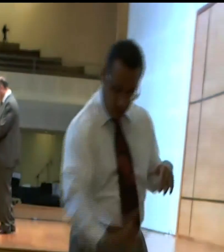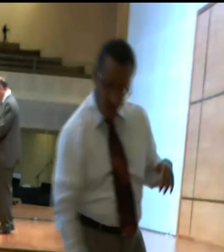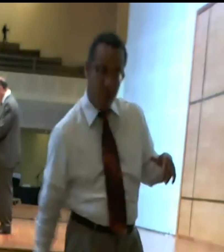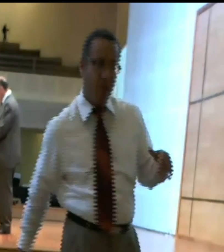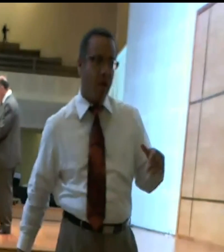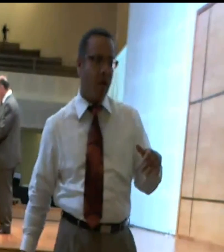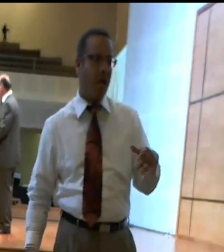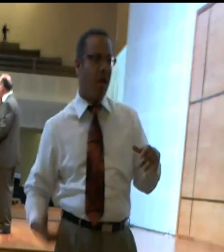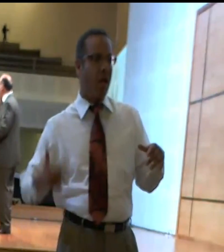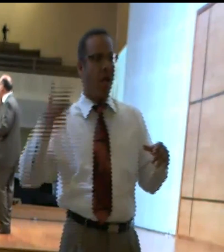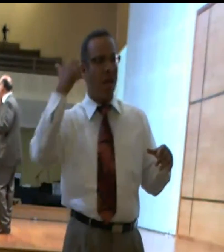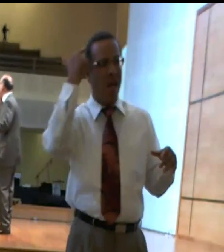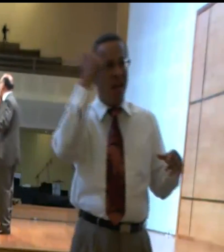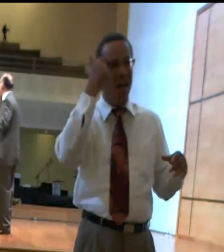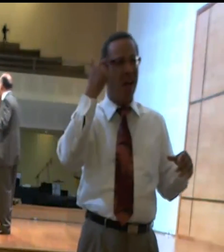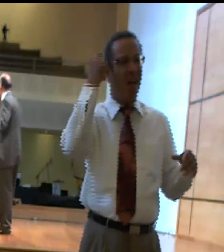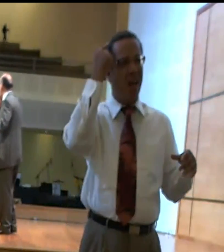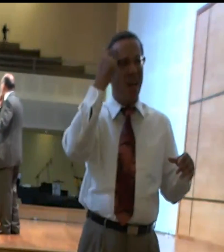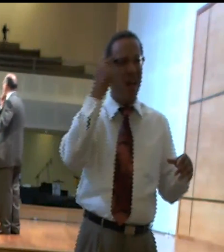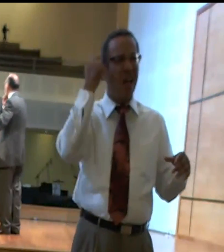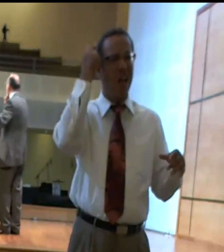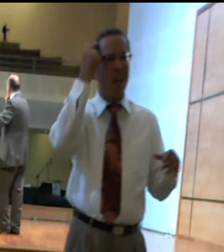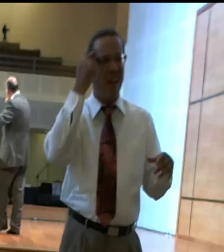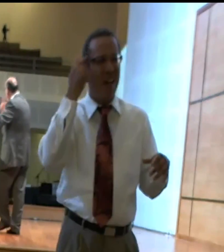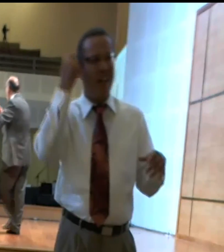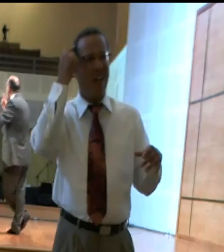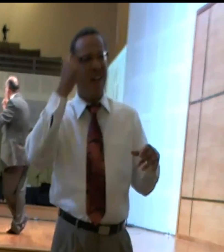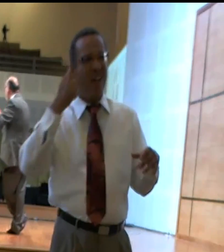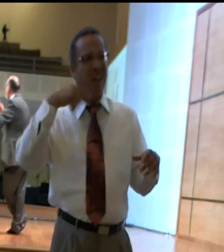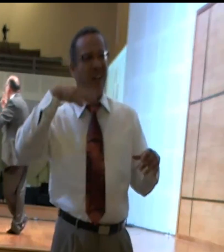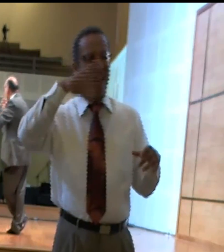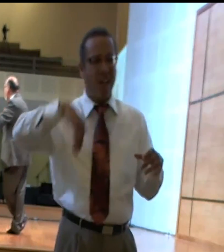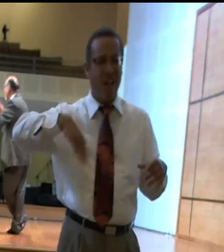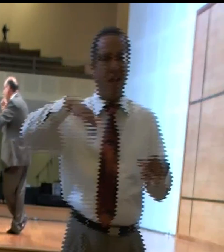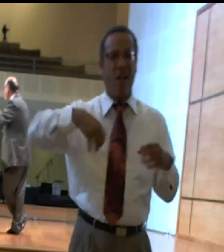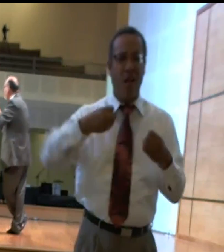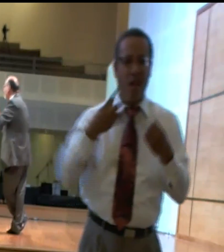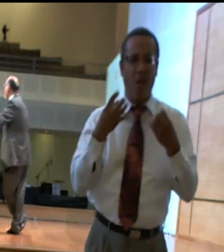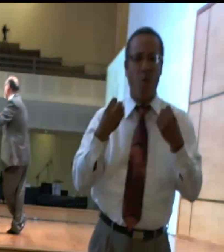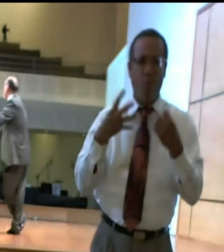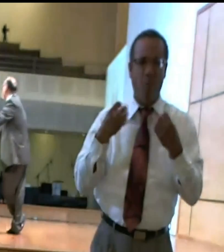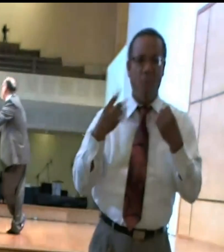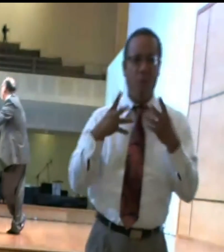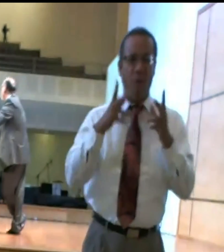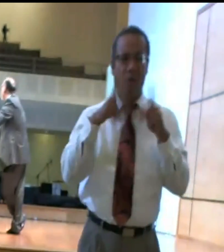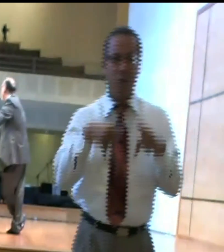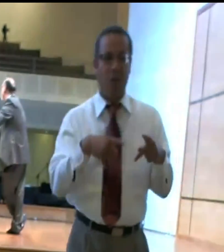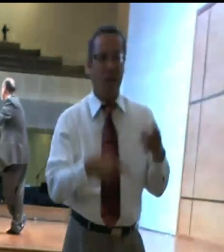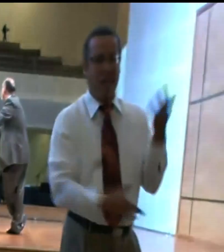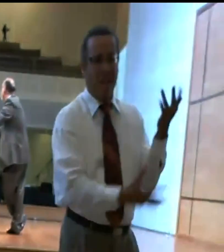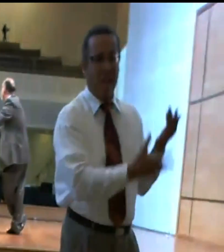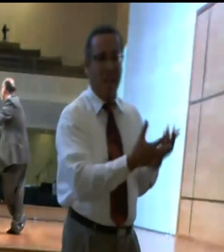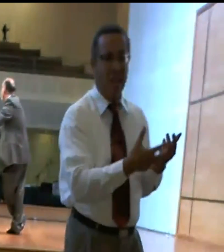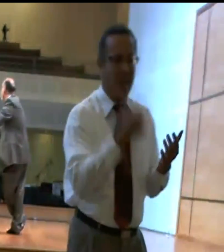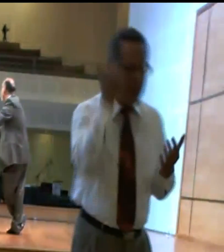Yo inmediatamente pensé, y todavía hay mucha gente que duda de que existe el infierno.